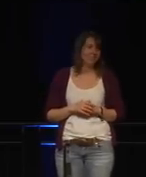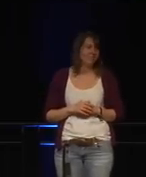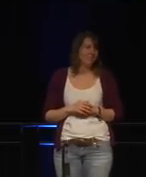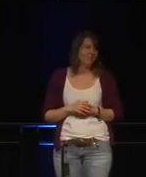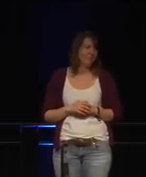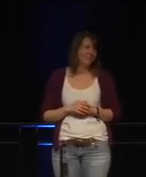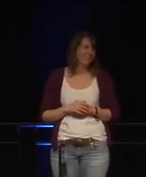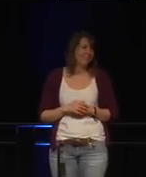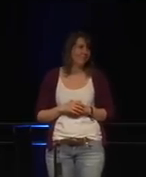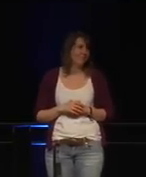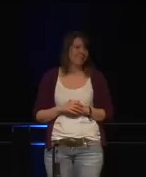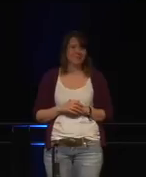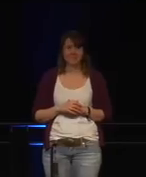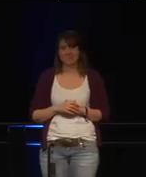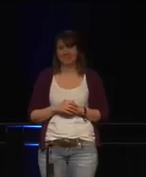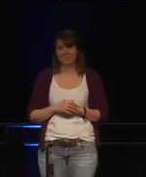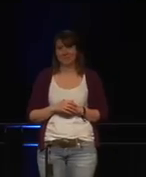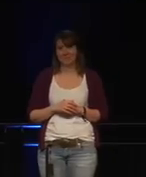es sobre juguetes sexuales.